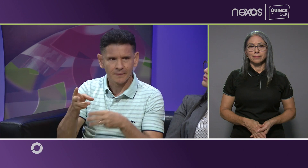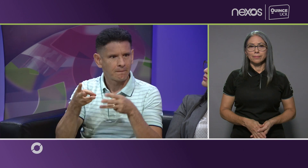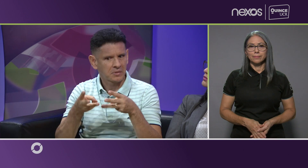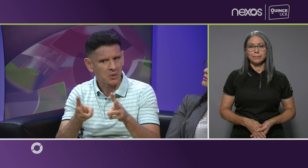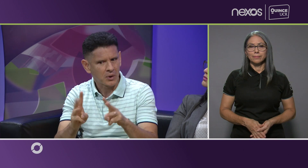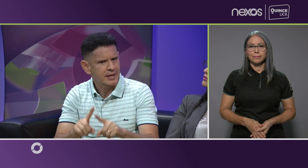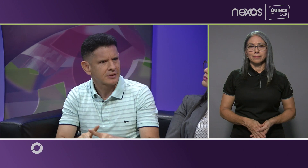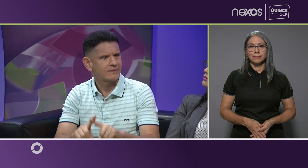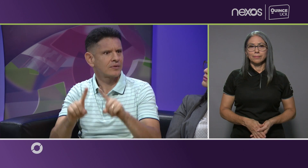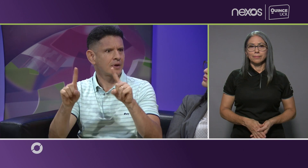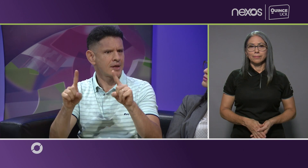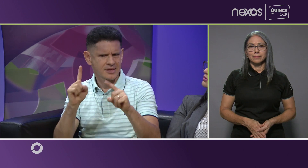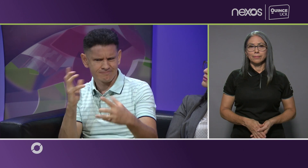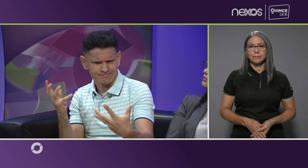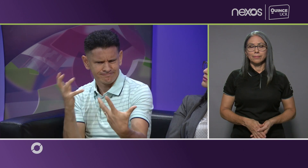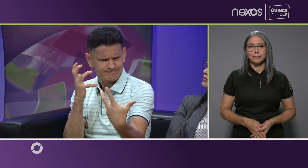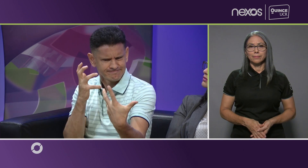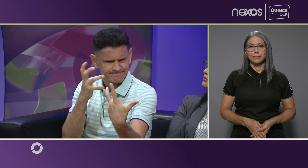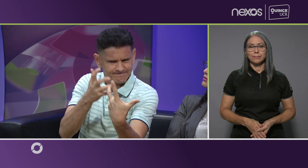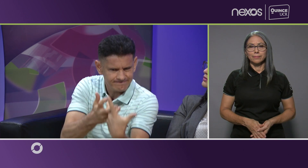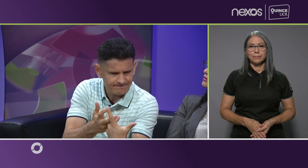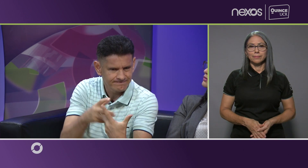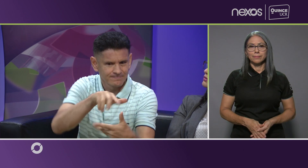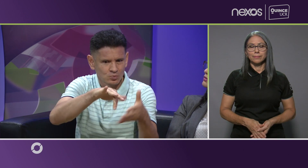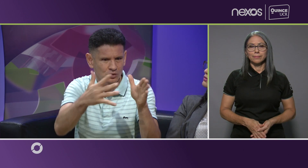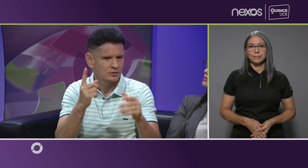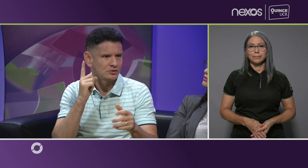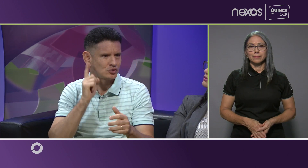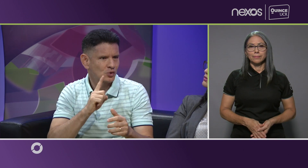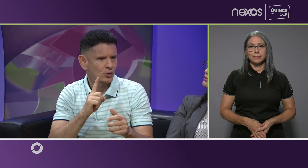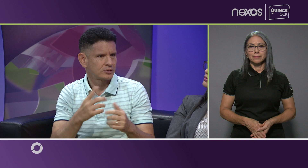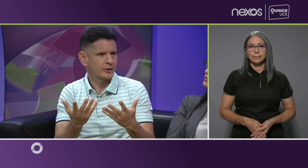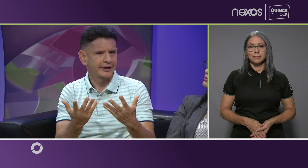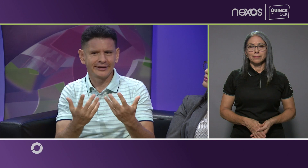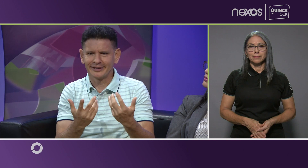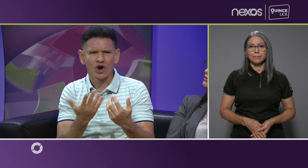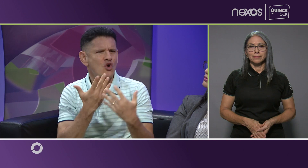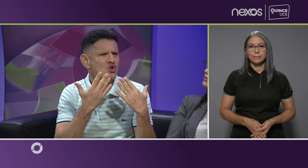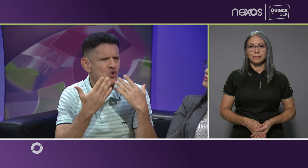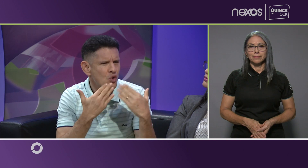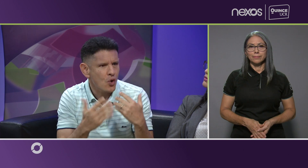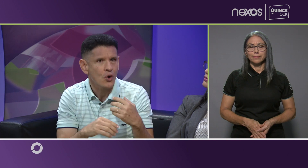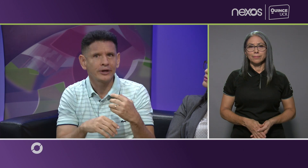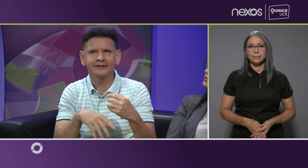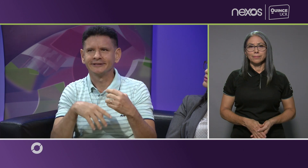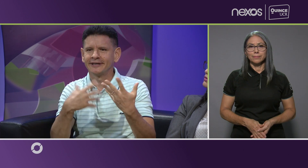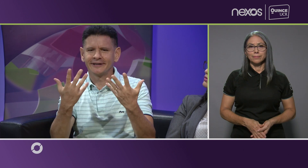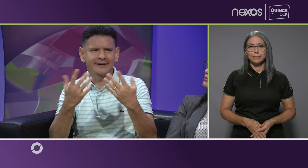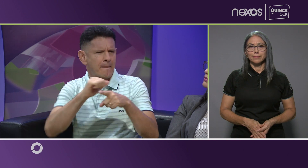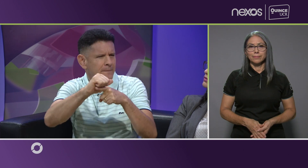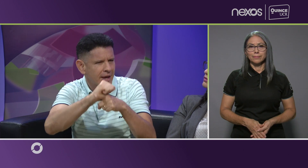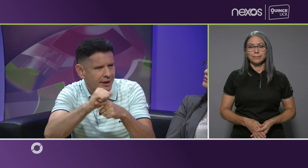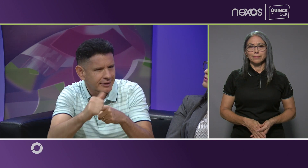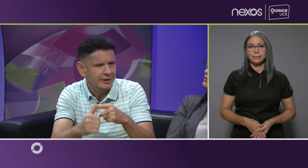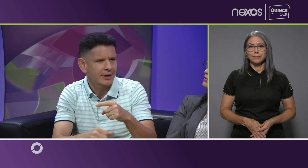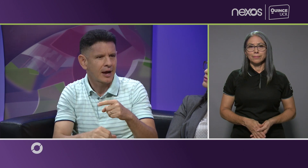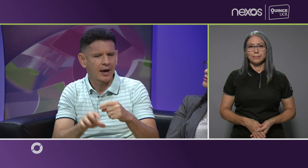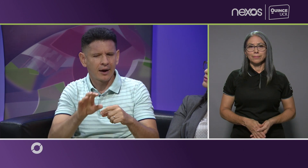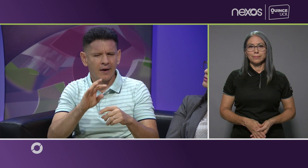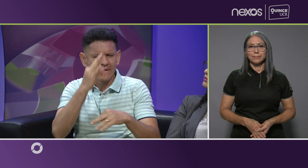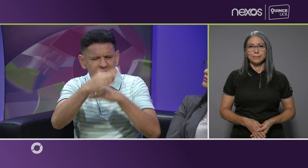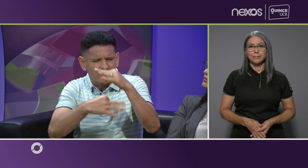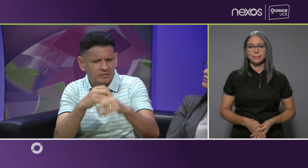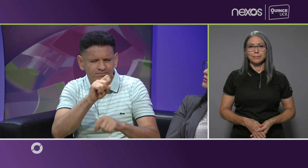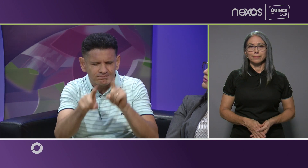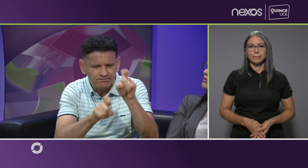Ellos se sorprendían al observar el método que sí encaja con las características de las personas sordas